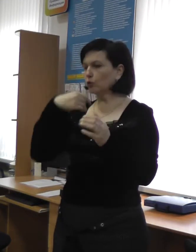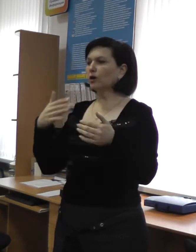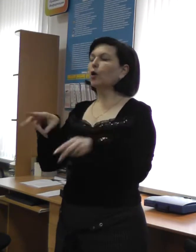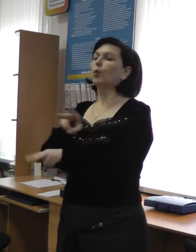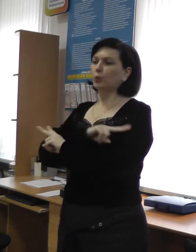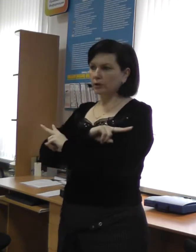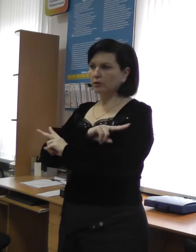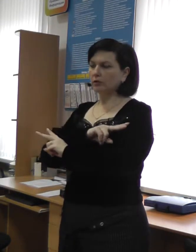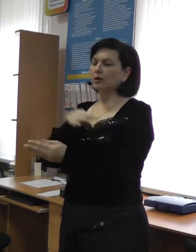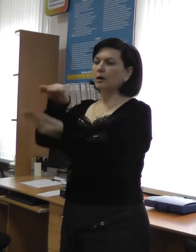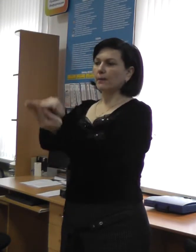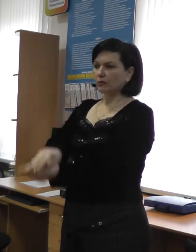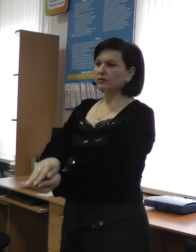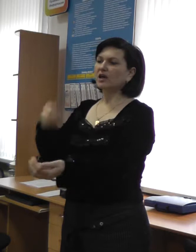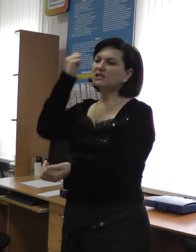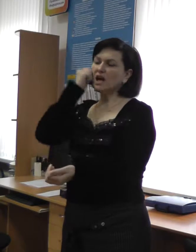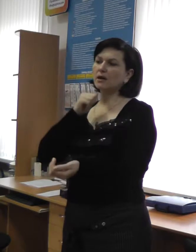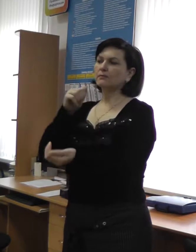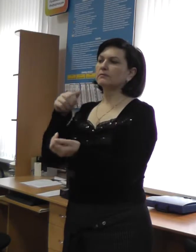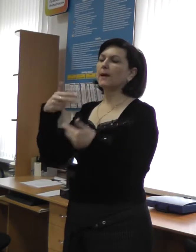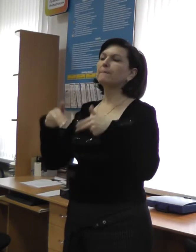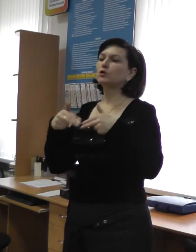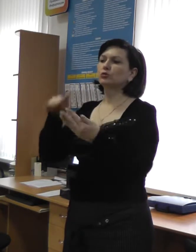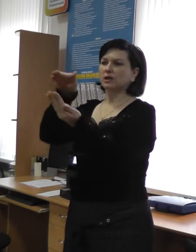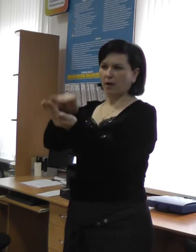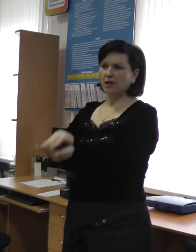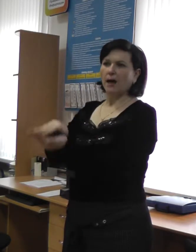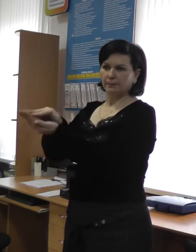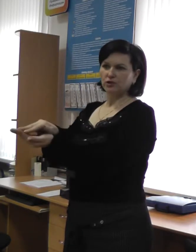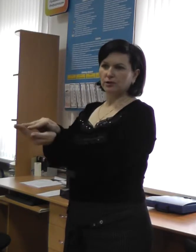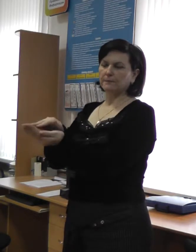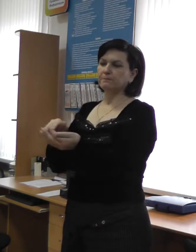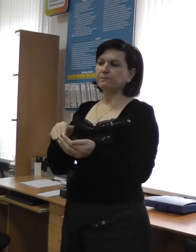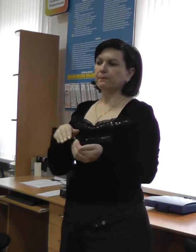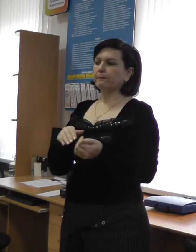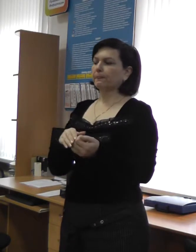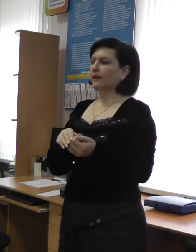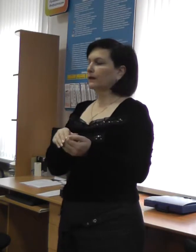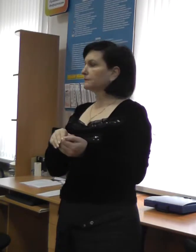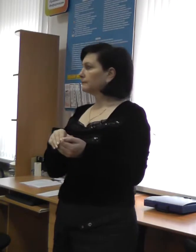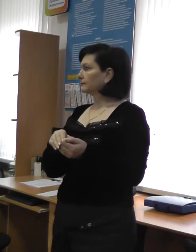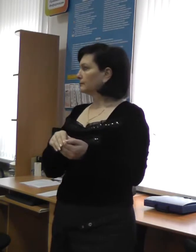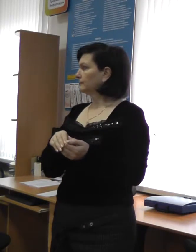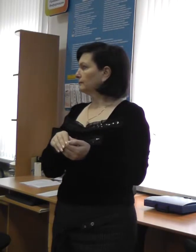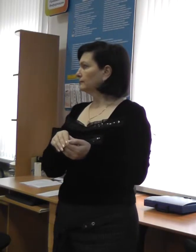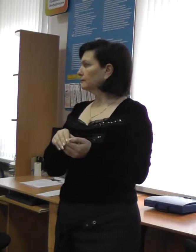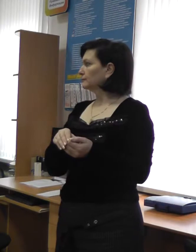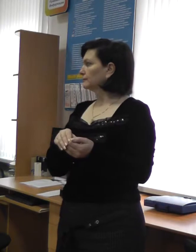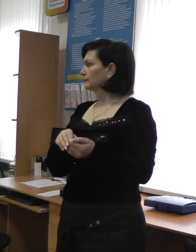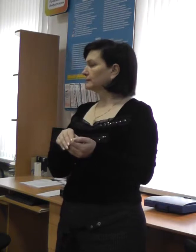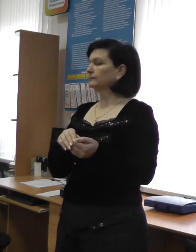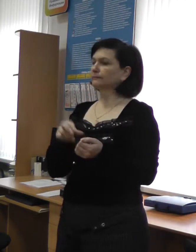был похоронен на старом Пятигорском кладбище рядом с отцом, таганродским купцом 3-й гильдии Петром